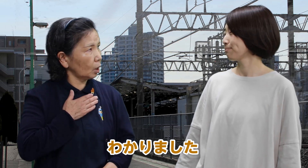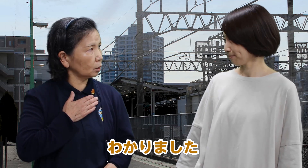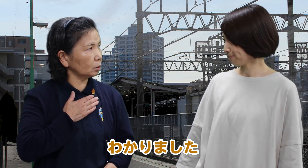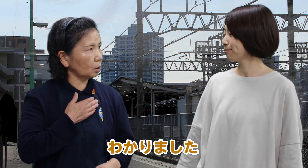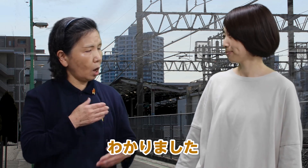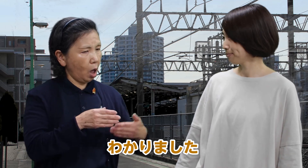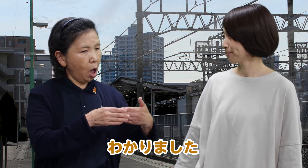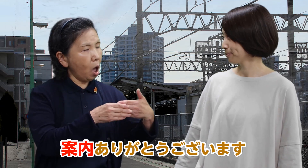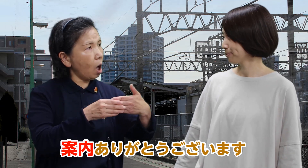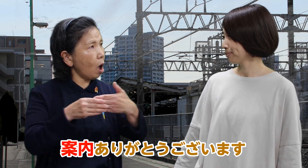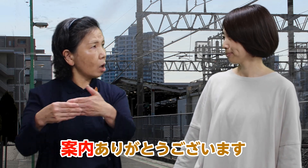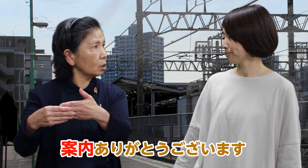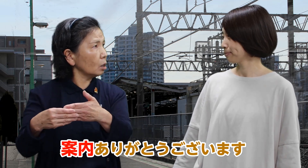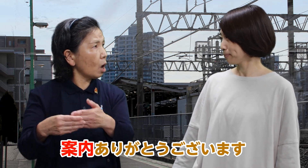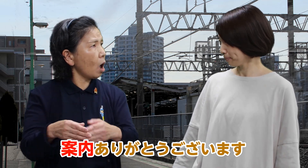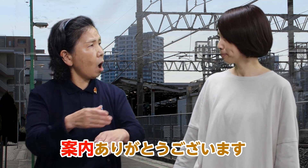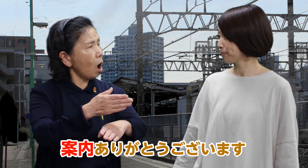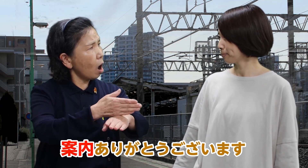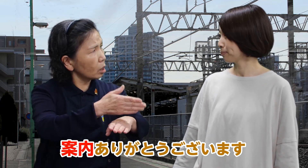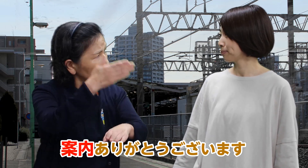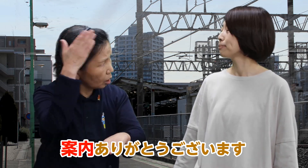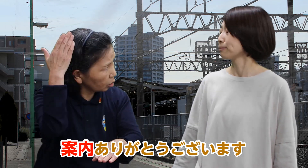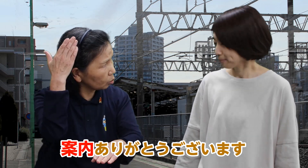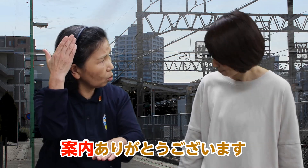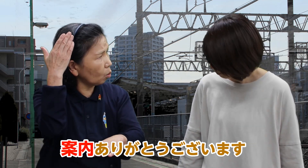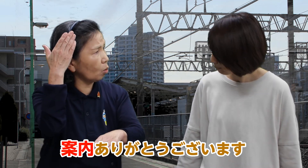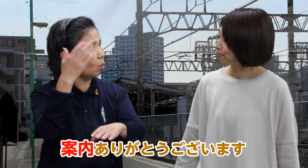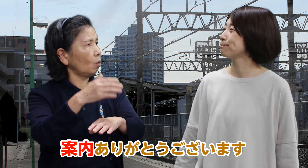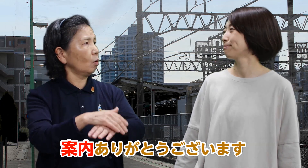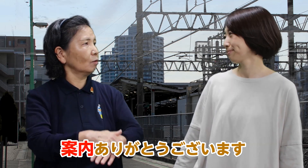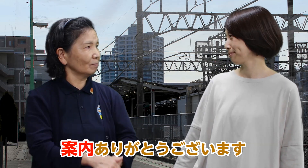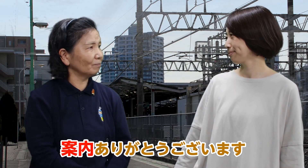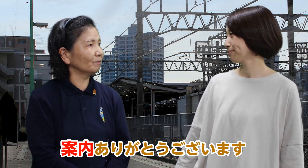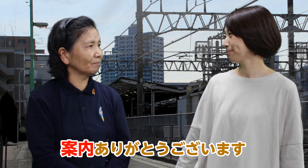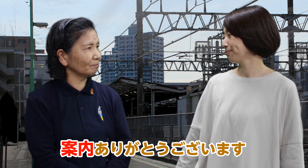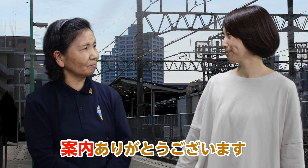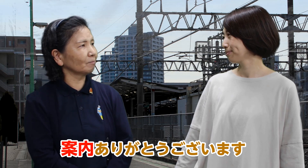わかりました。案内ありがとうございます。